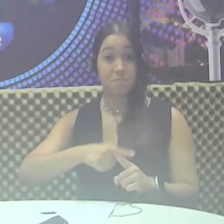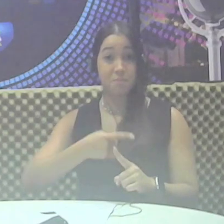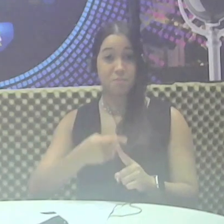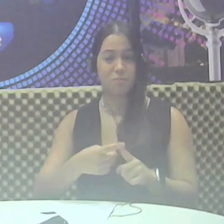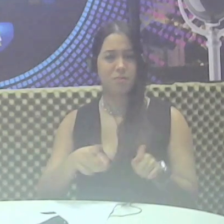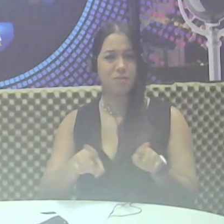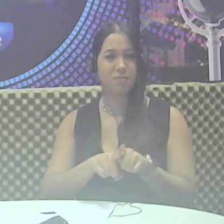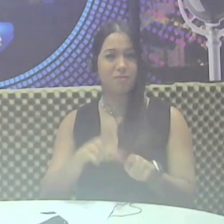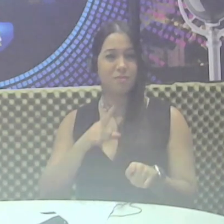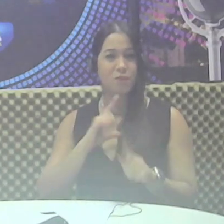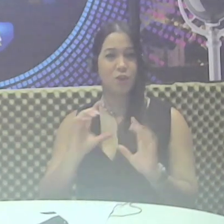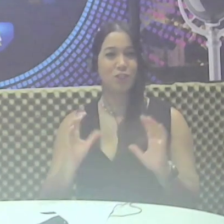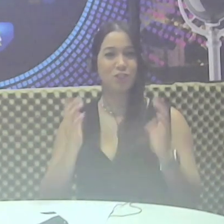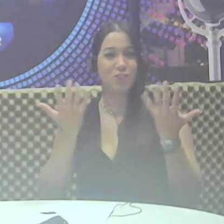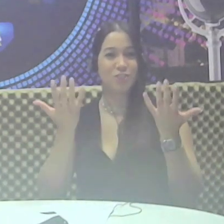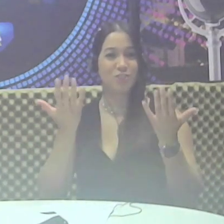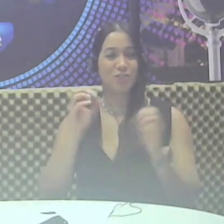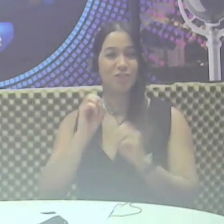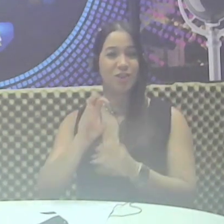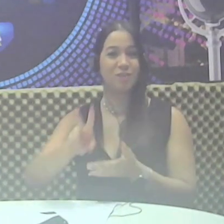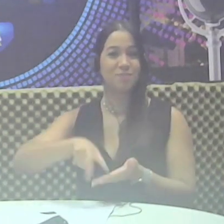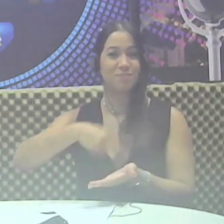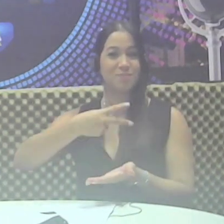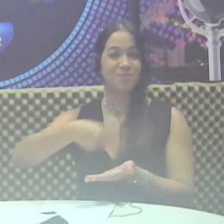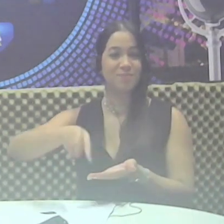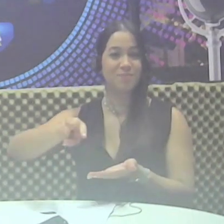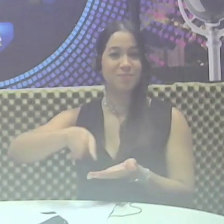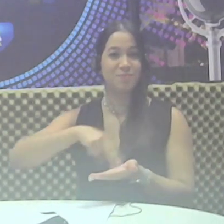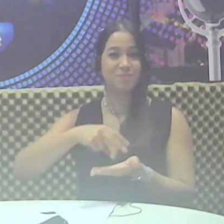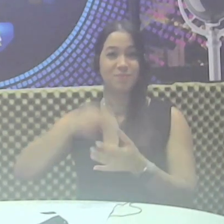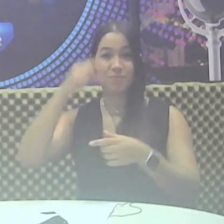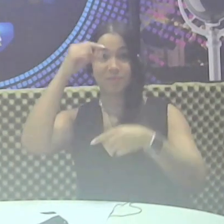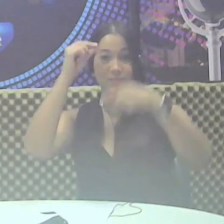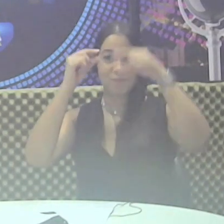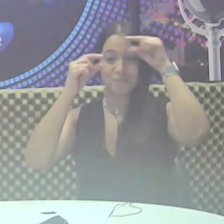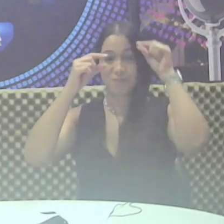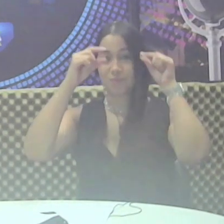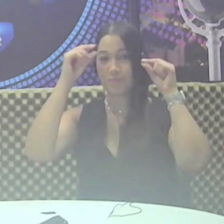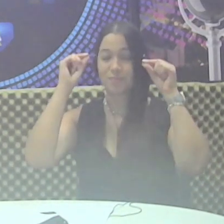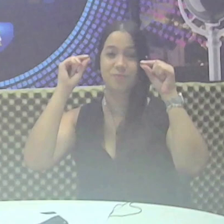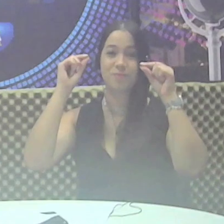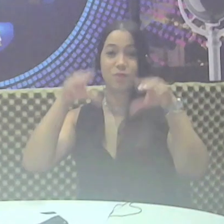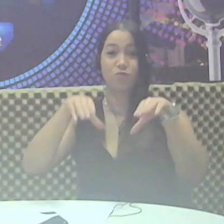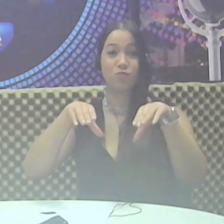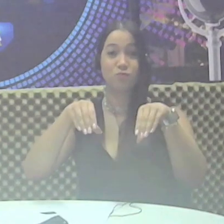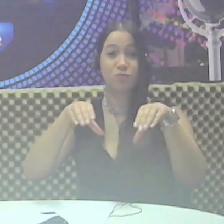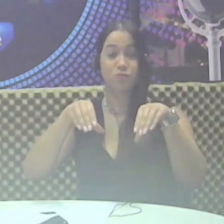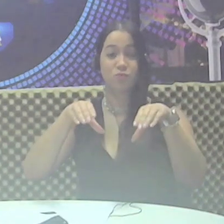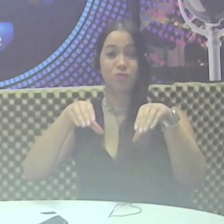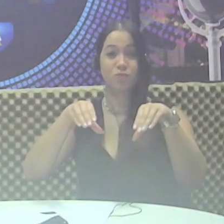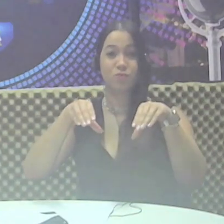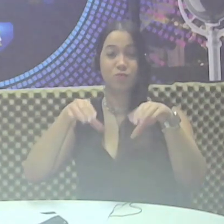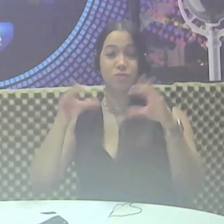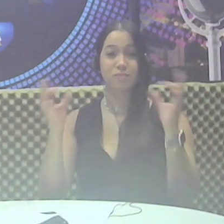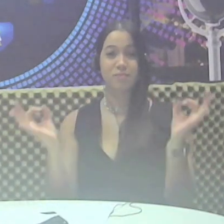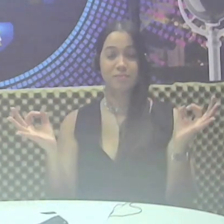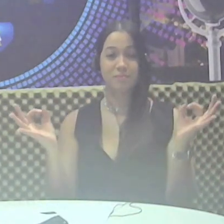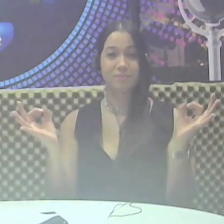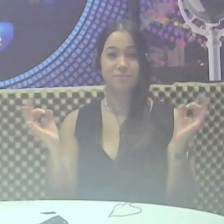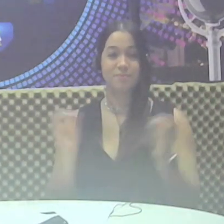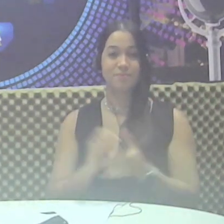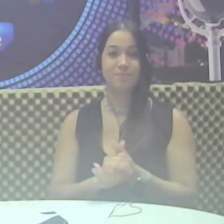puderam conferir show, aula de mix dance, design de sobrancelha, massagem e yoga.